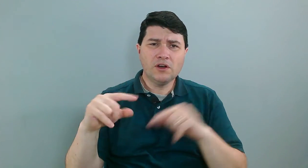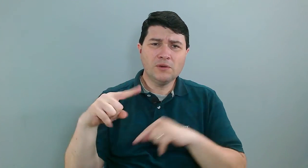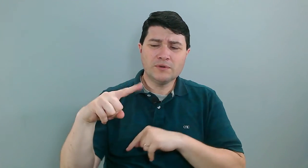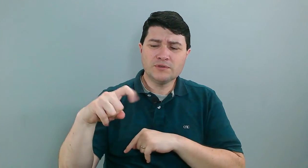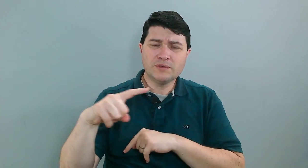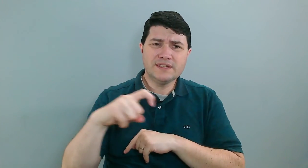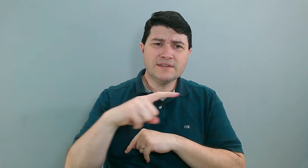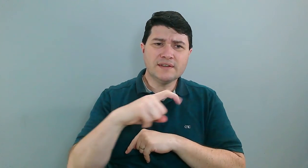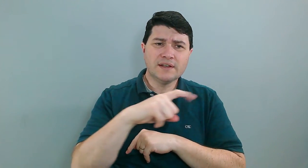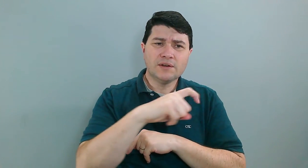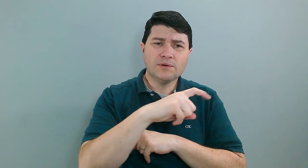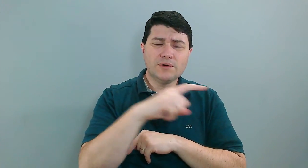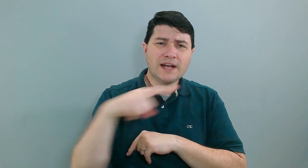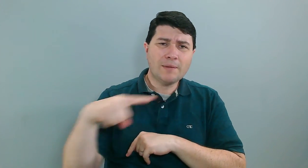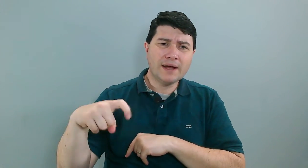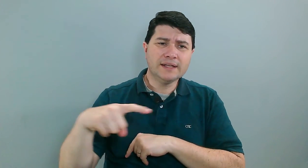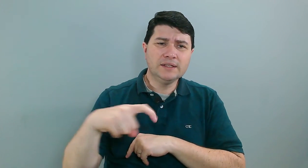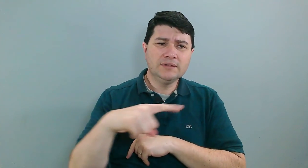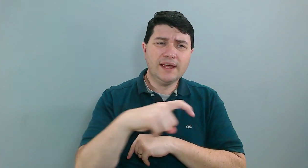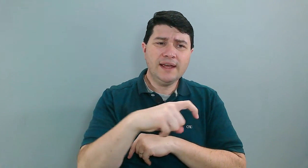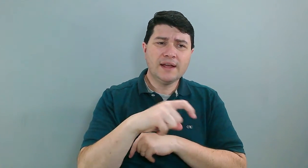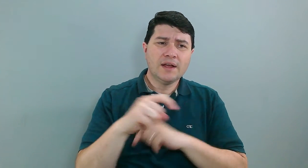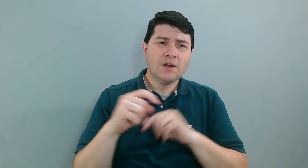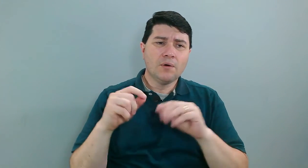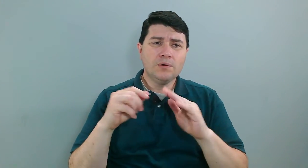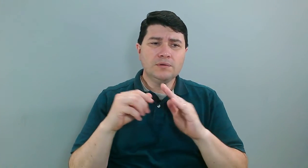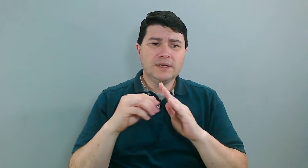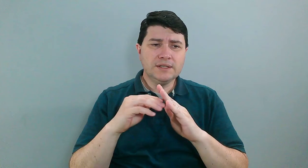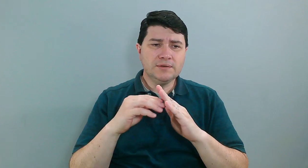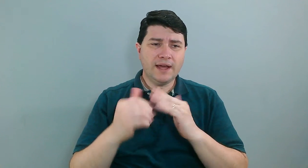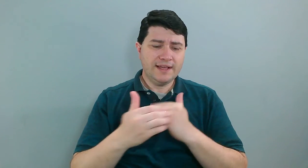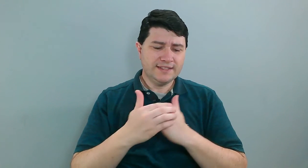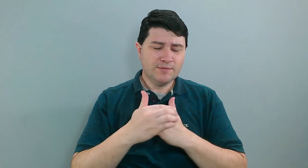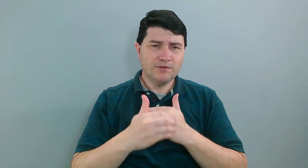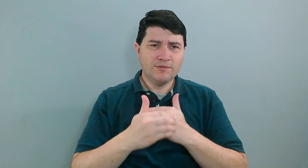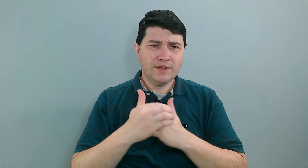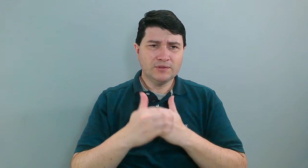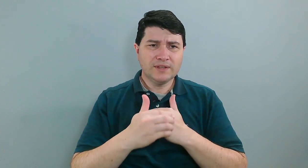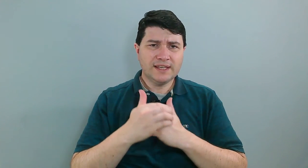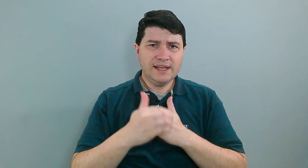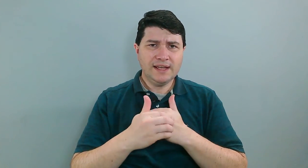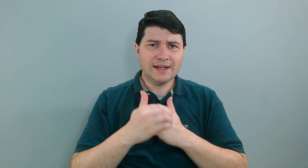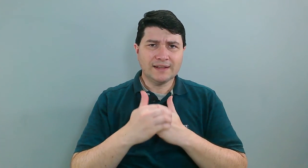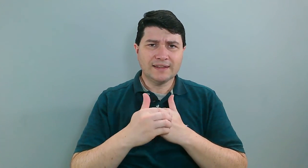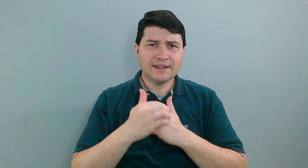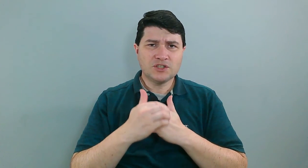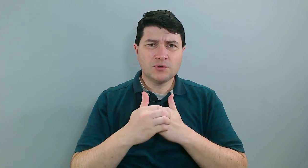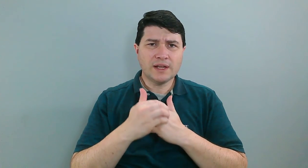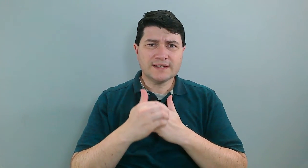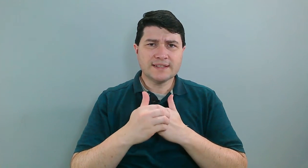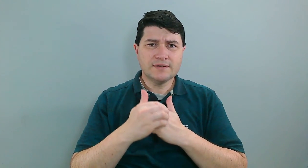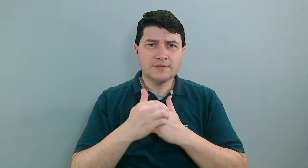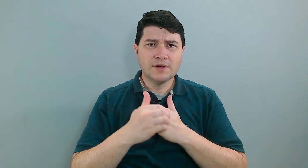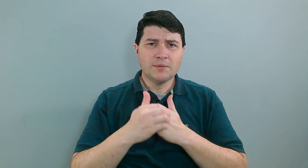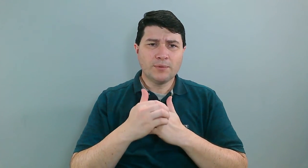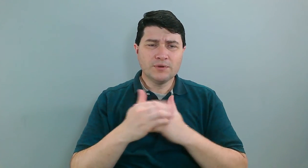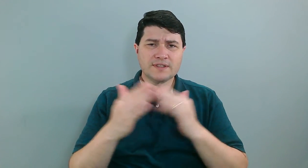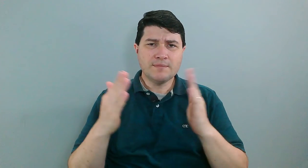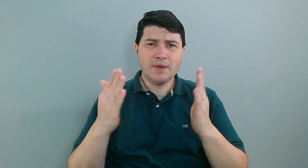Florianópolis ou em Camarão, né? Ou não, é esse movimento daqui, ó, da articulação proximal,